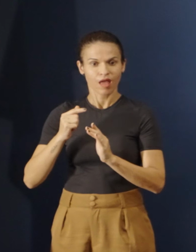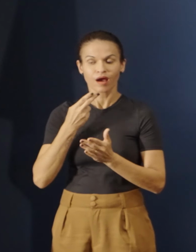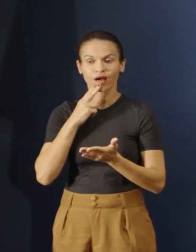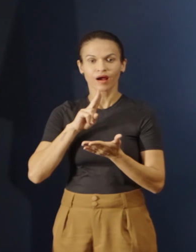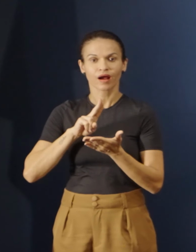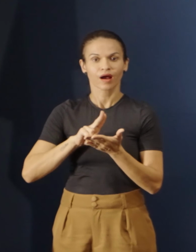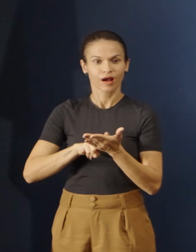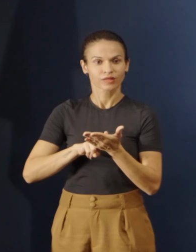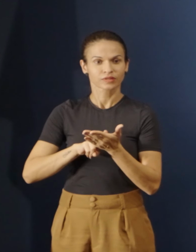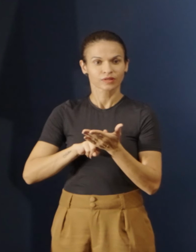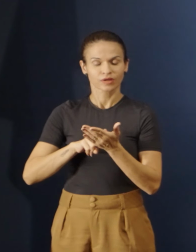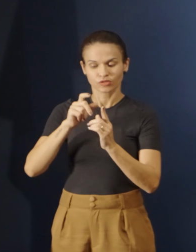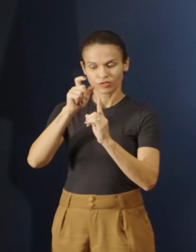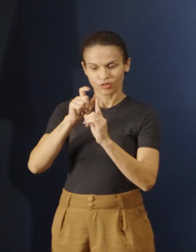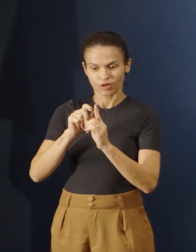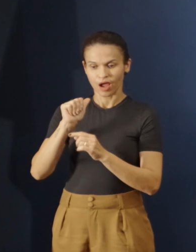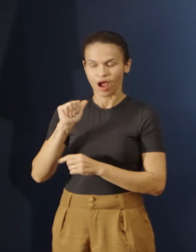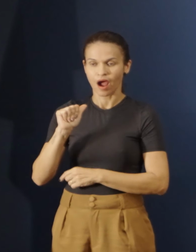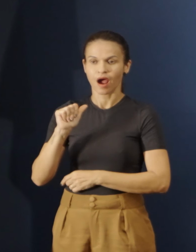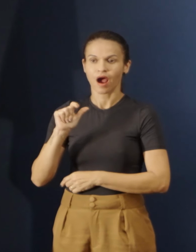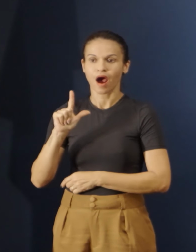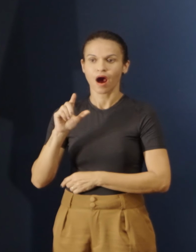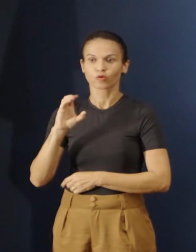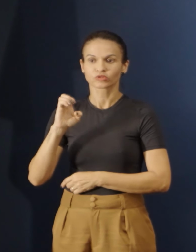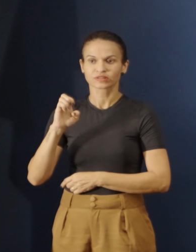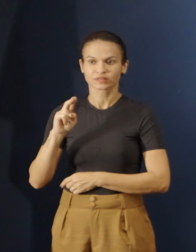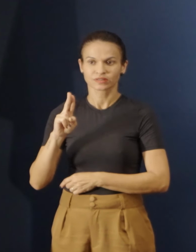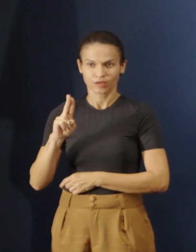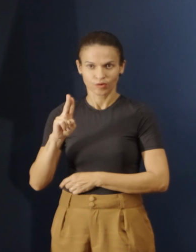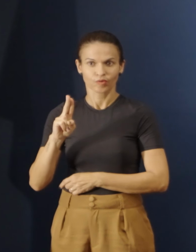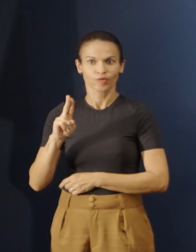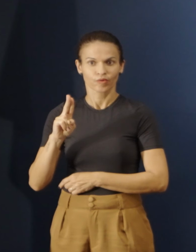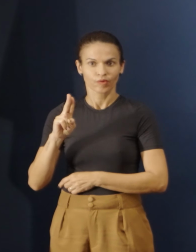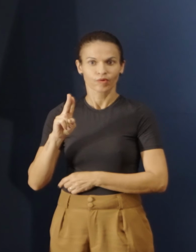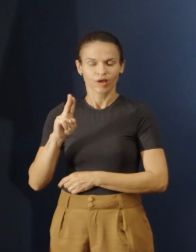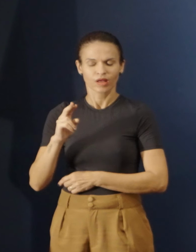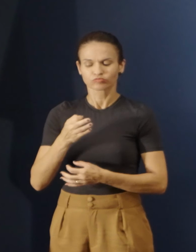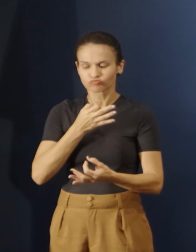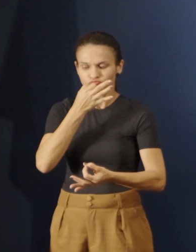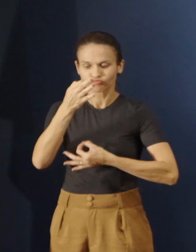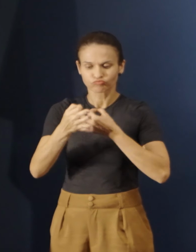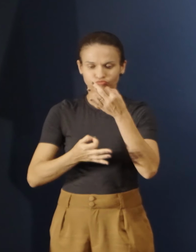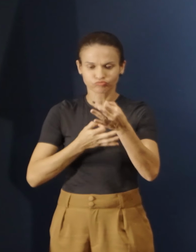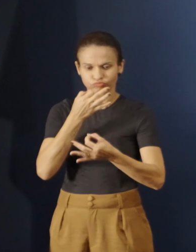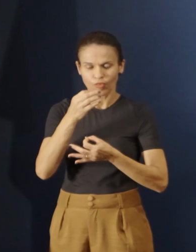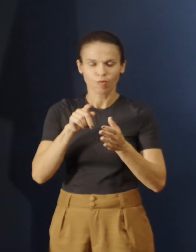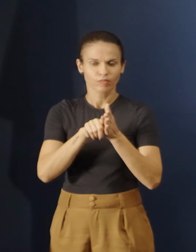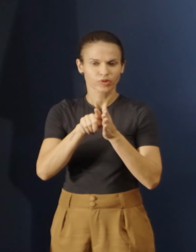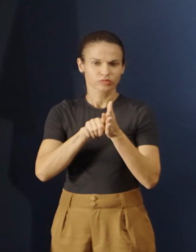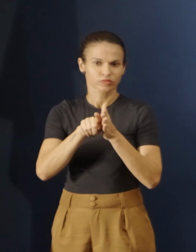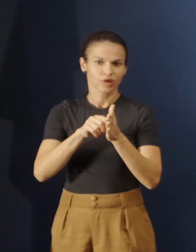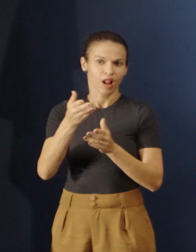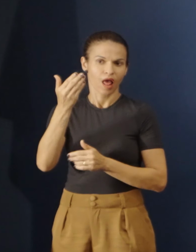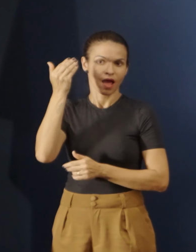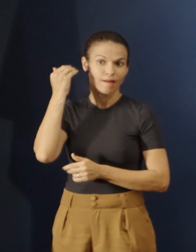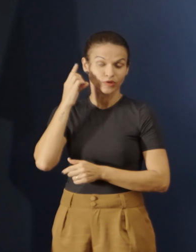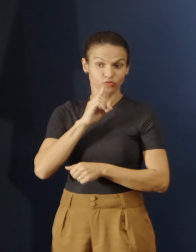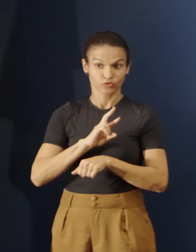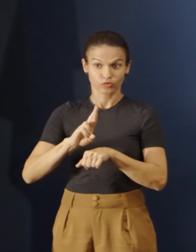para o Seu Moroso Lima. O Seu Moroso Lima, o crítico literário do modernismo, é que eu pesquiso muito desde a época do